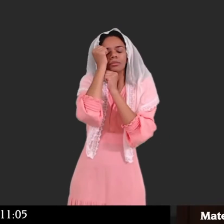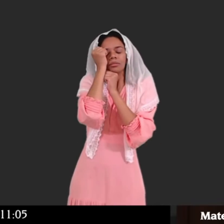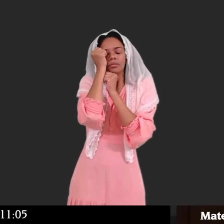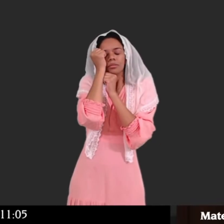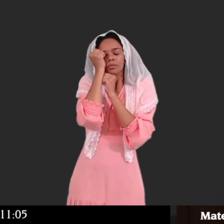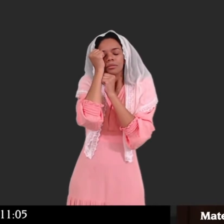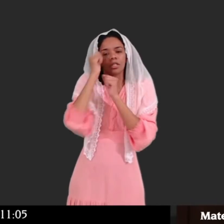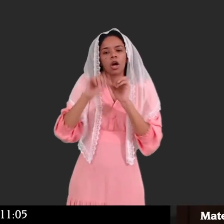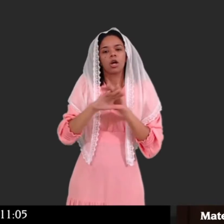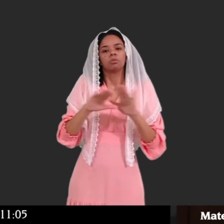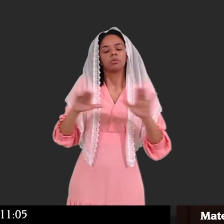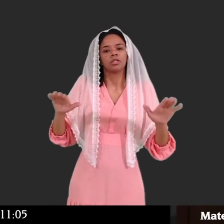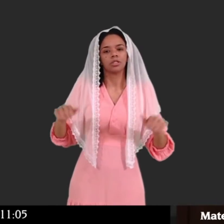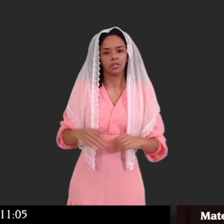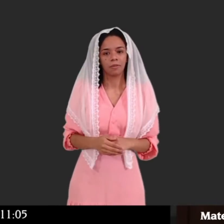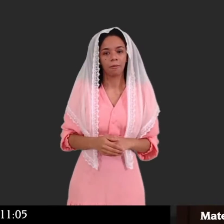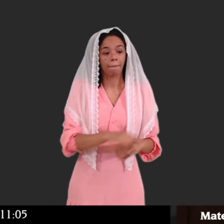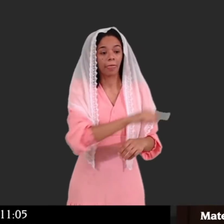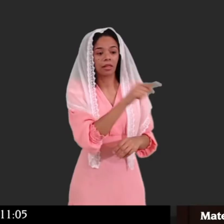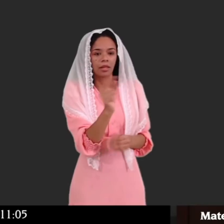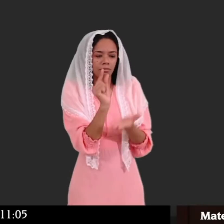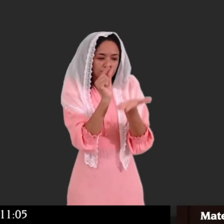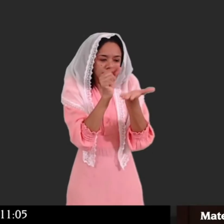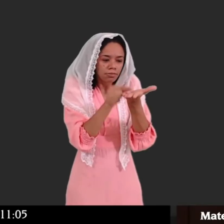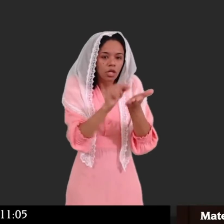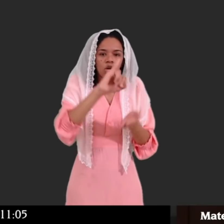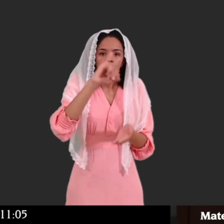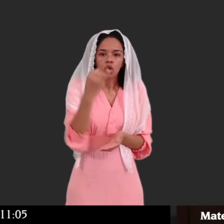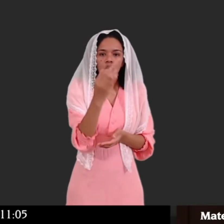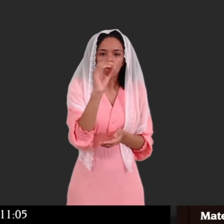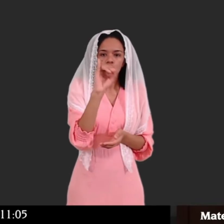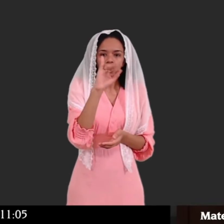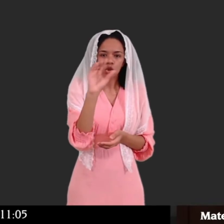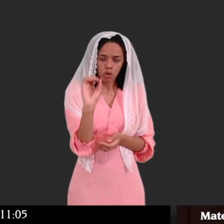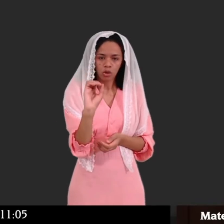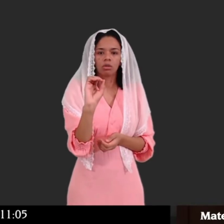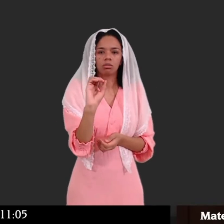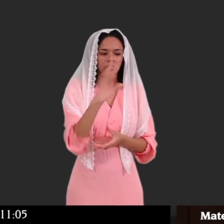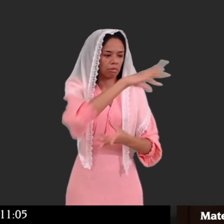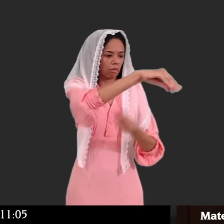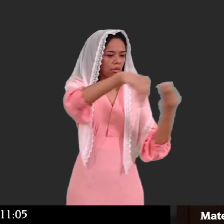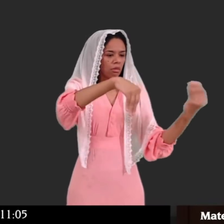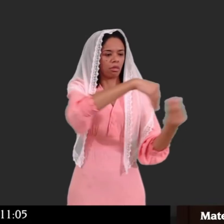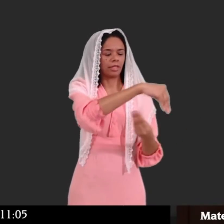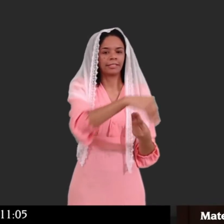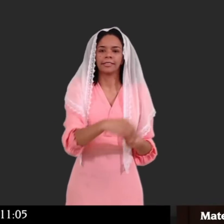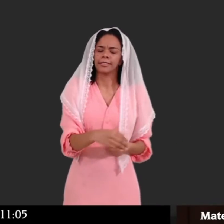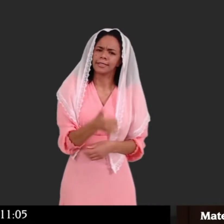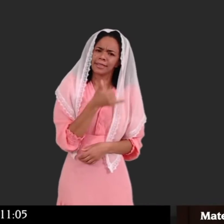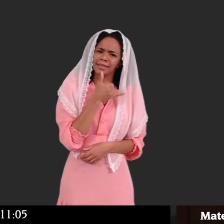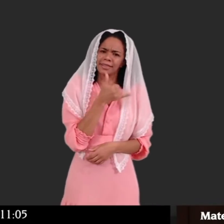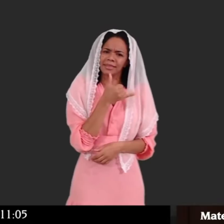joio, que são os filhos do mal. É muito triste, né, irmãos? Alguém ser incluído como filho do